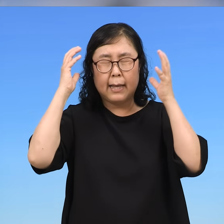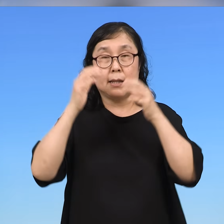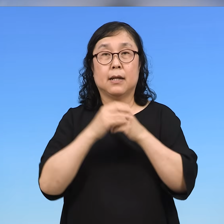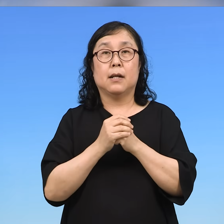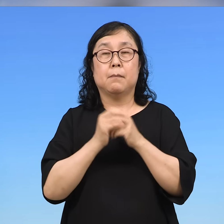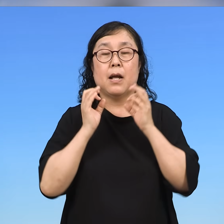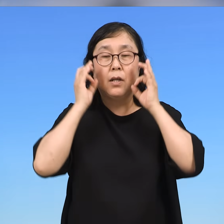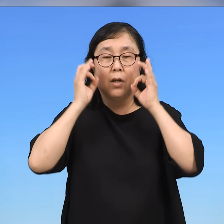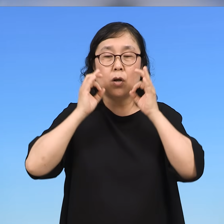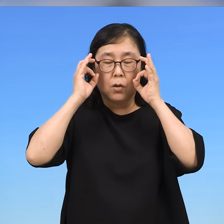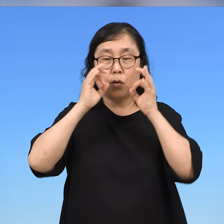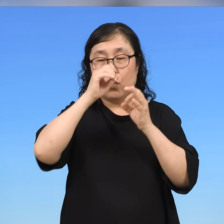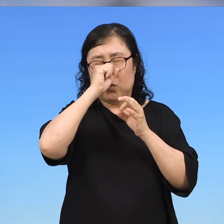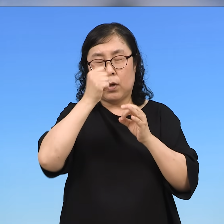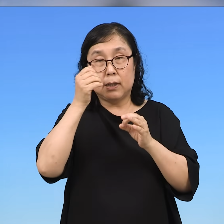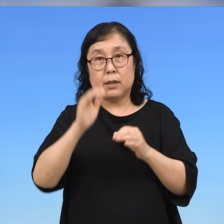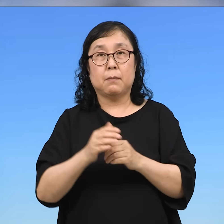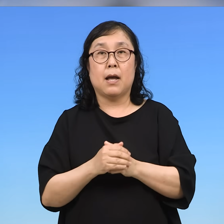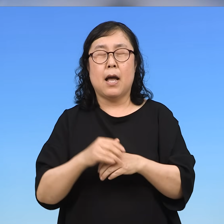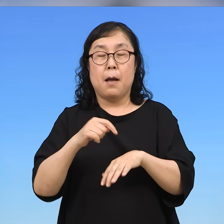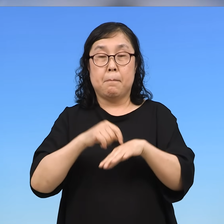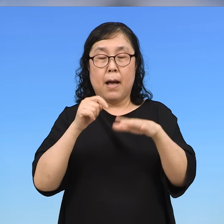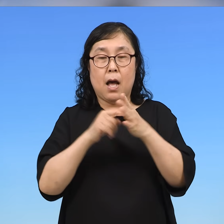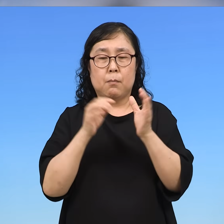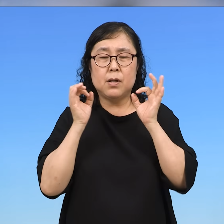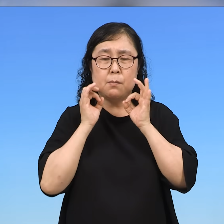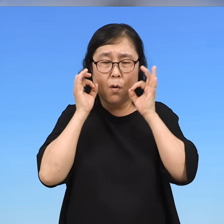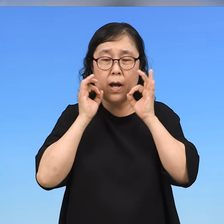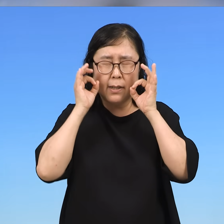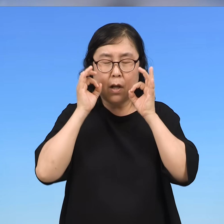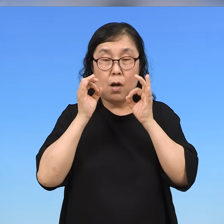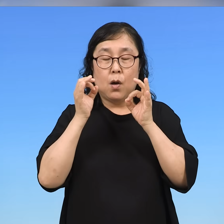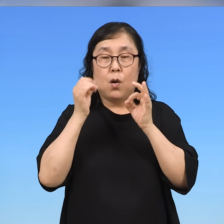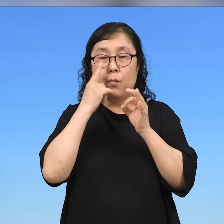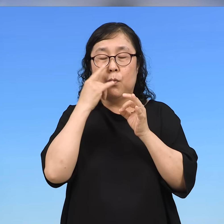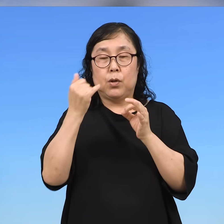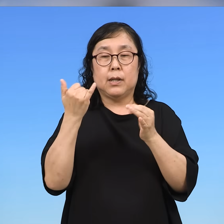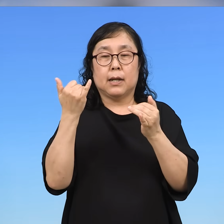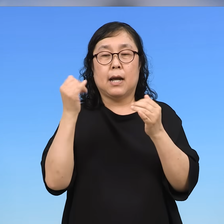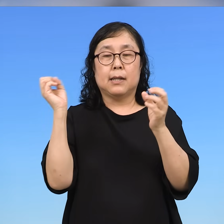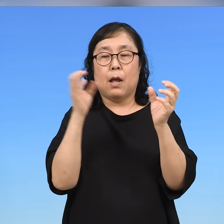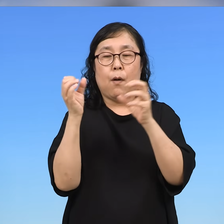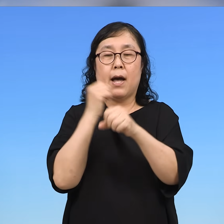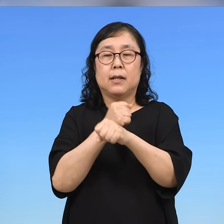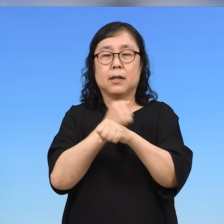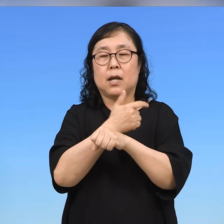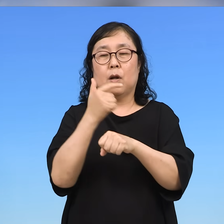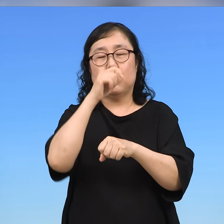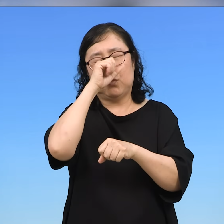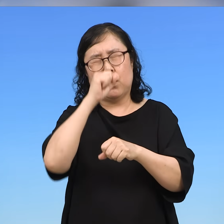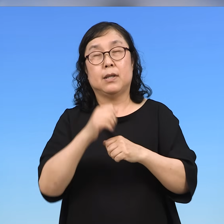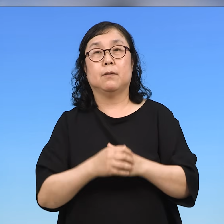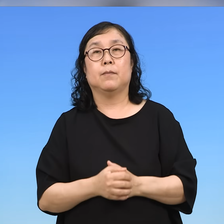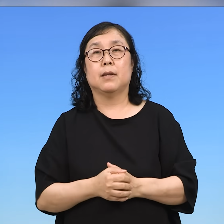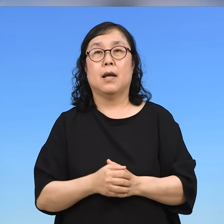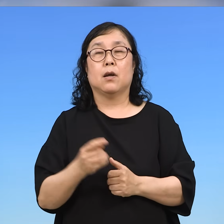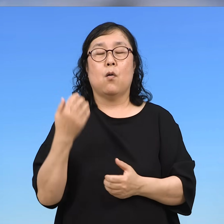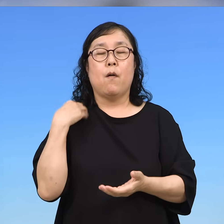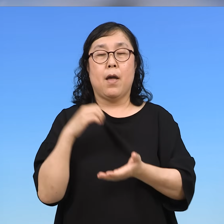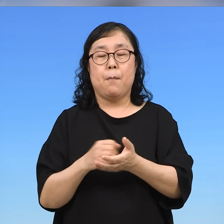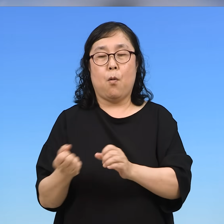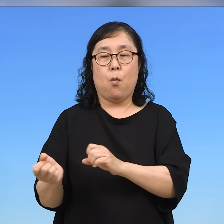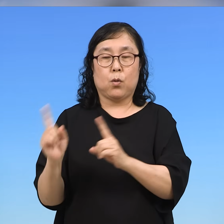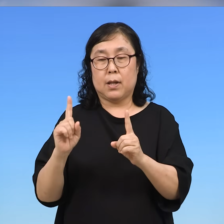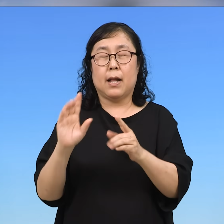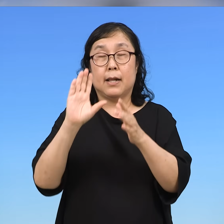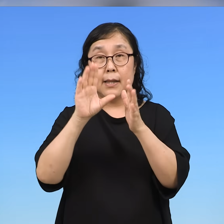먹고 그 정성도 보기 좋았지만 마음을 다하여 부모님과 대화 나누는 그거, 여러분 이게